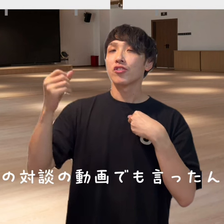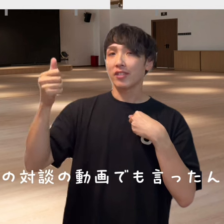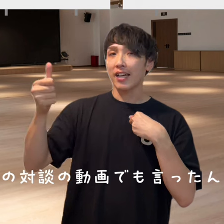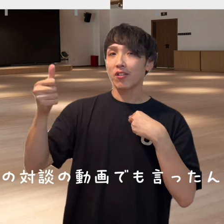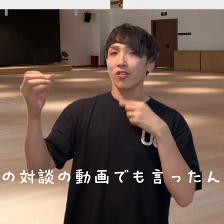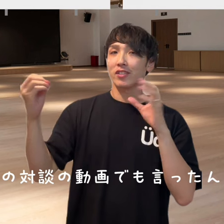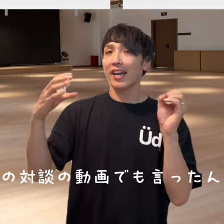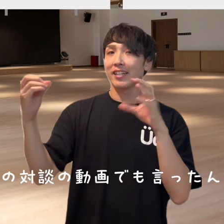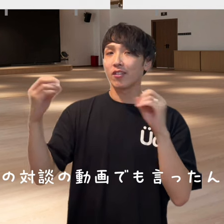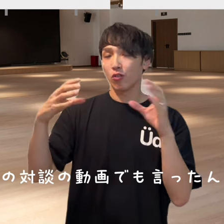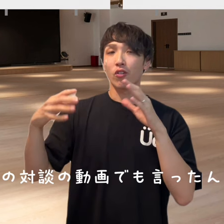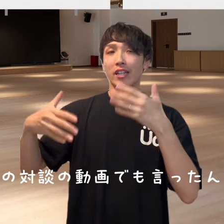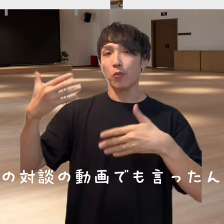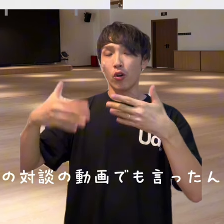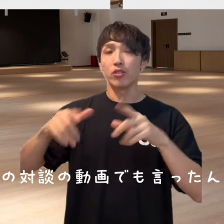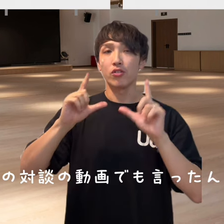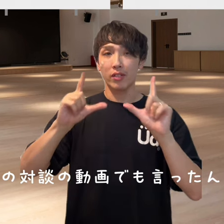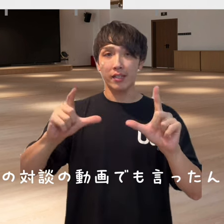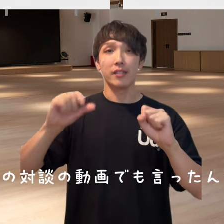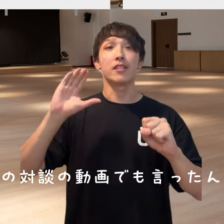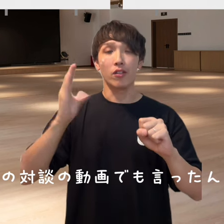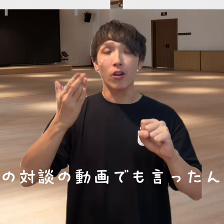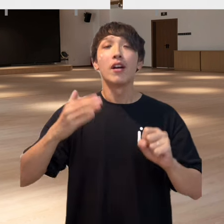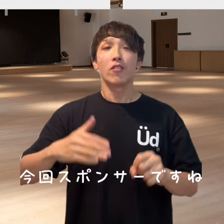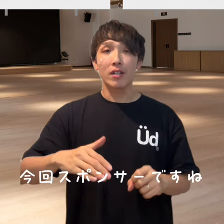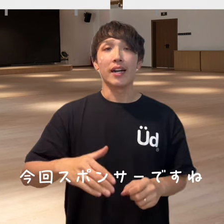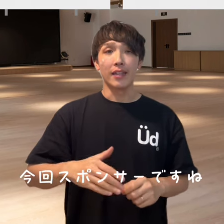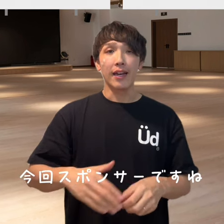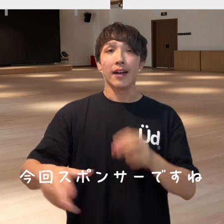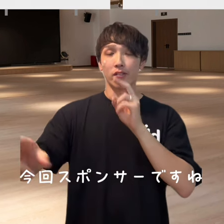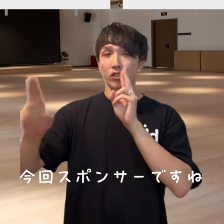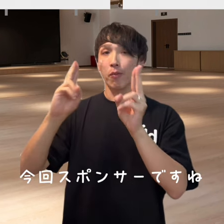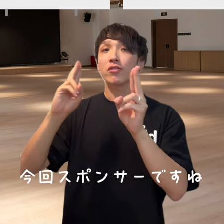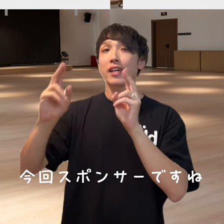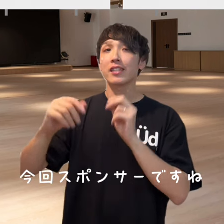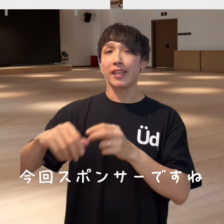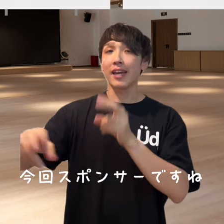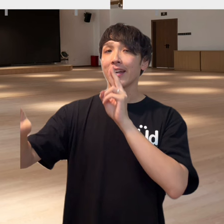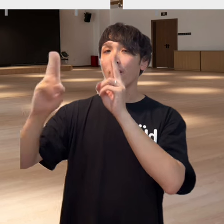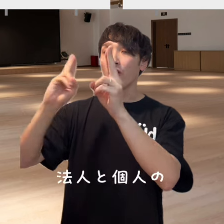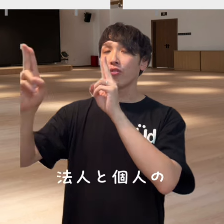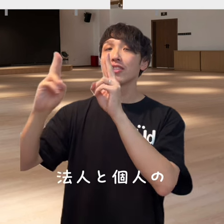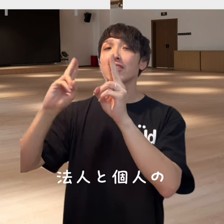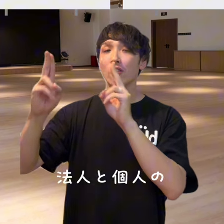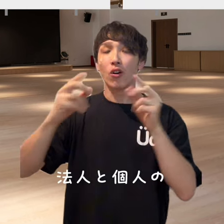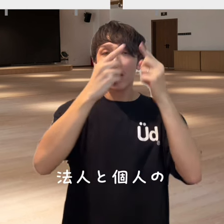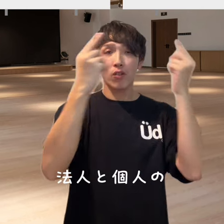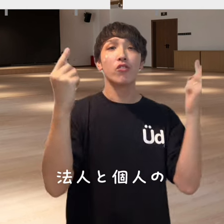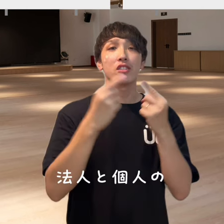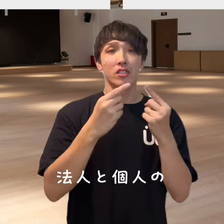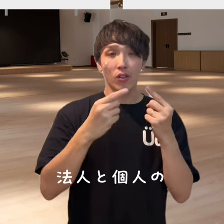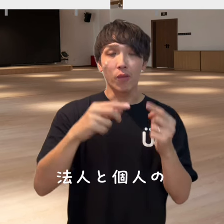催の対談の動画でも言ったんですけど、今回ね、スポンサーですね、法人と個人の